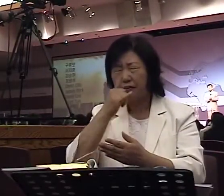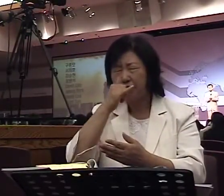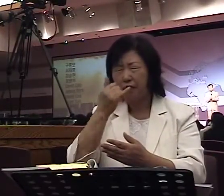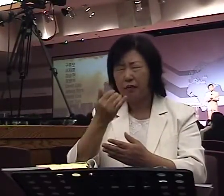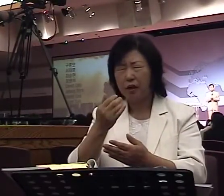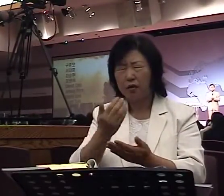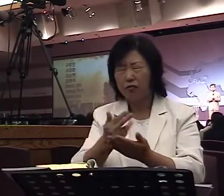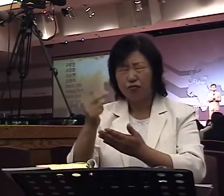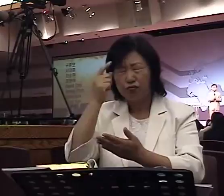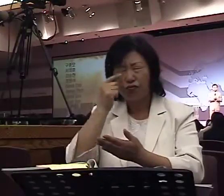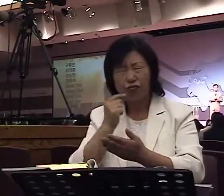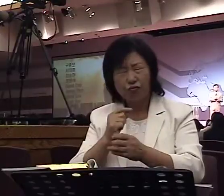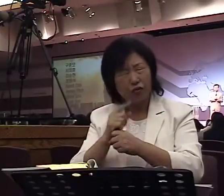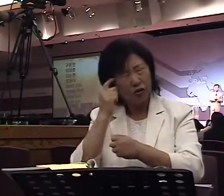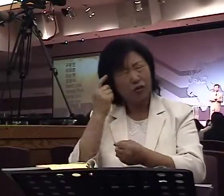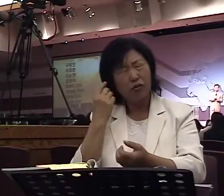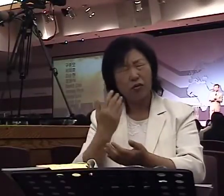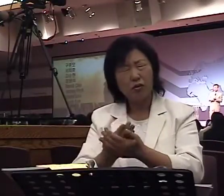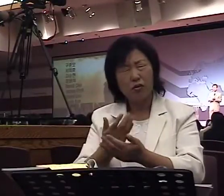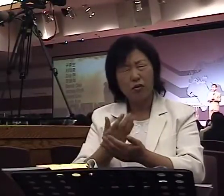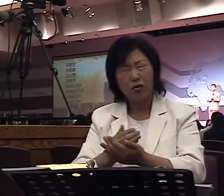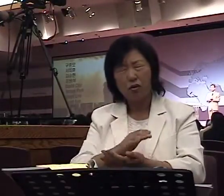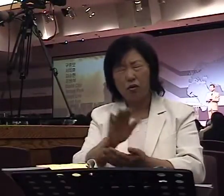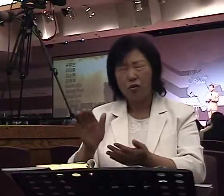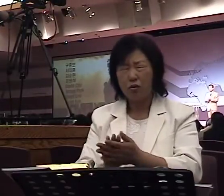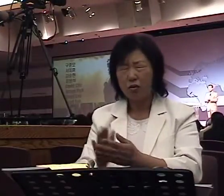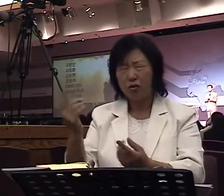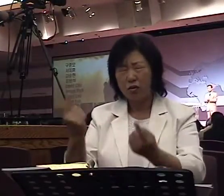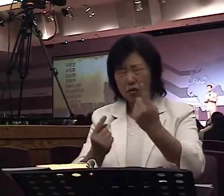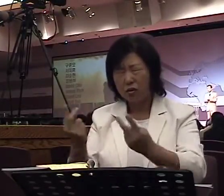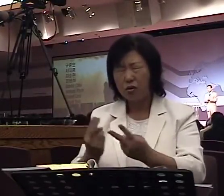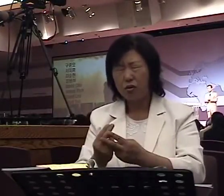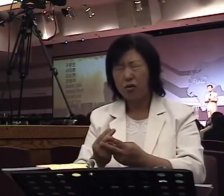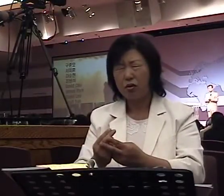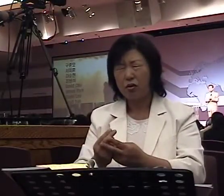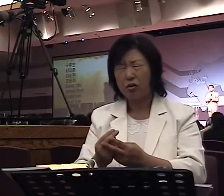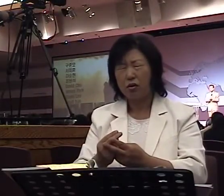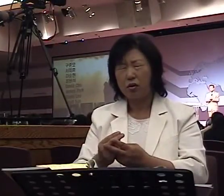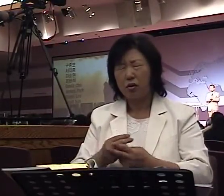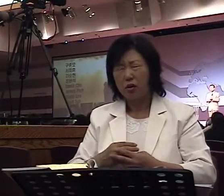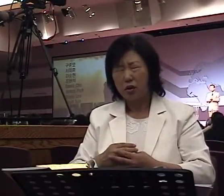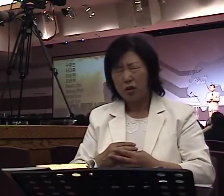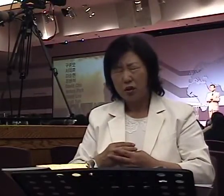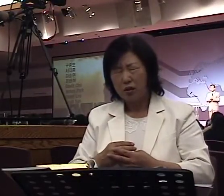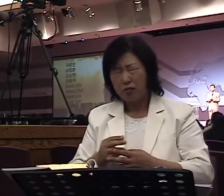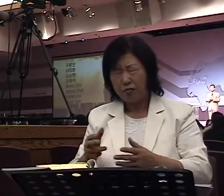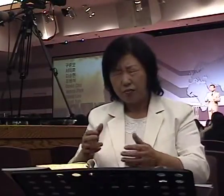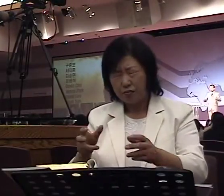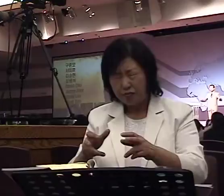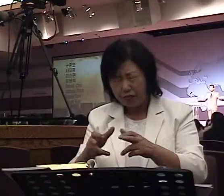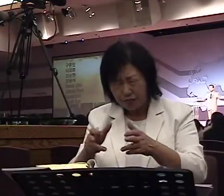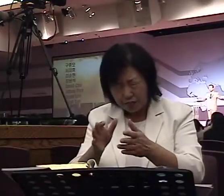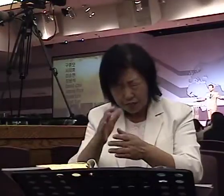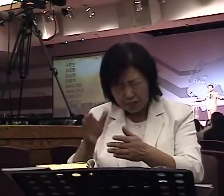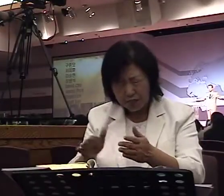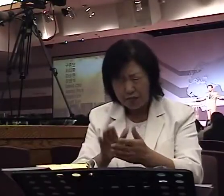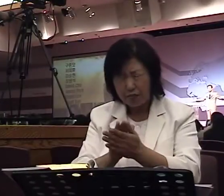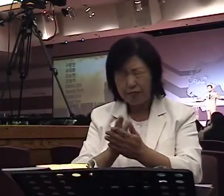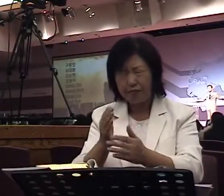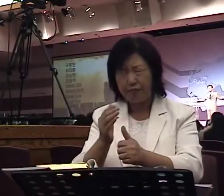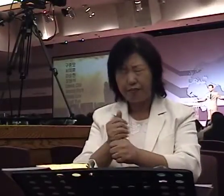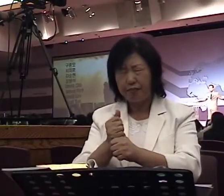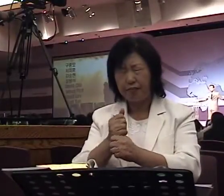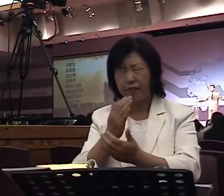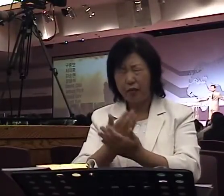주님 불쌍히 여겨 주시옵시고 우리 형제들, 주님 지체들 붙잡아 주시옵소서. 아버지, 가족을